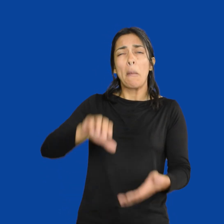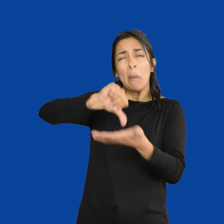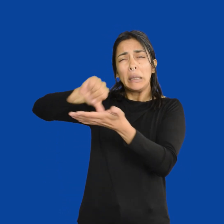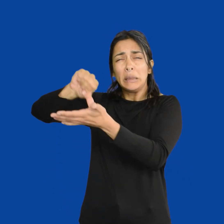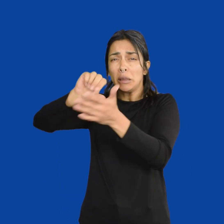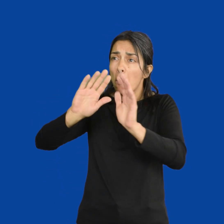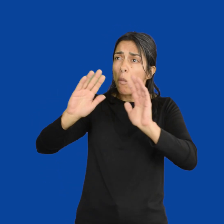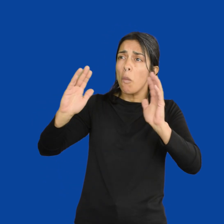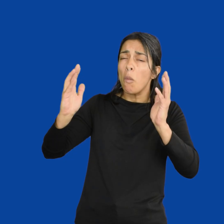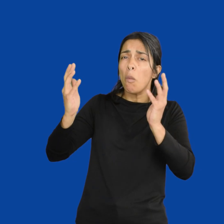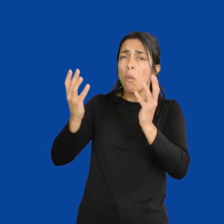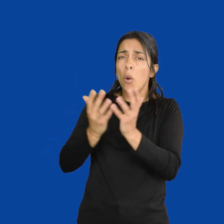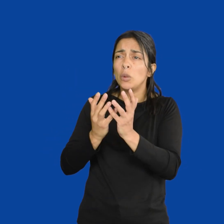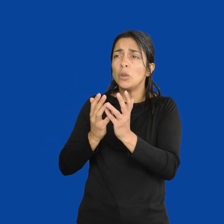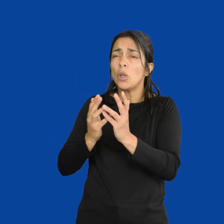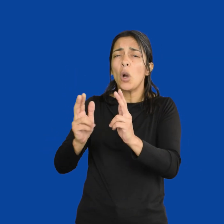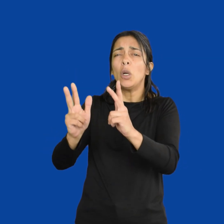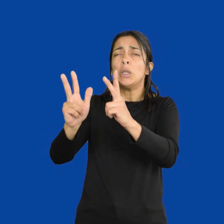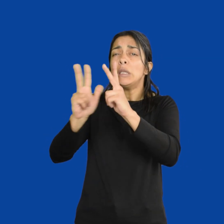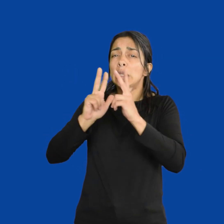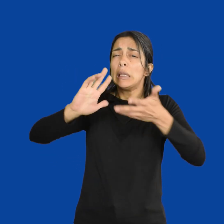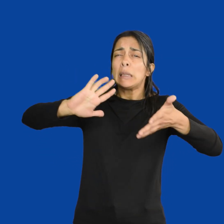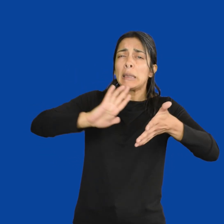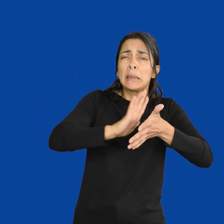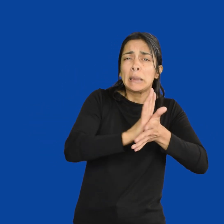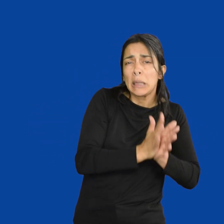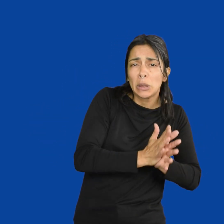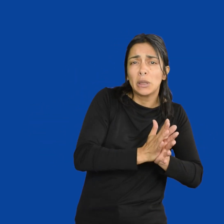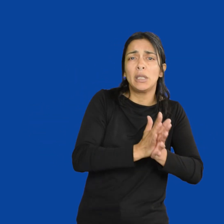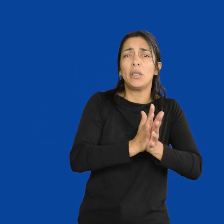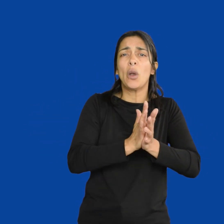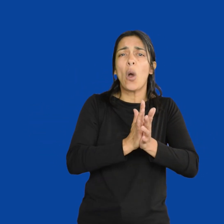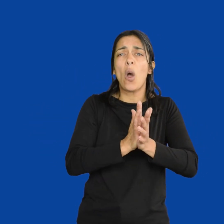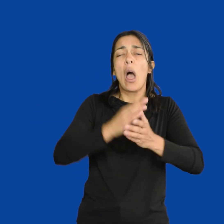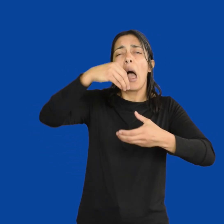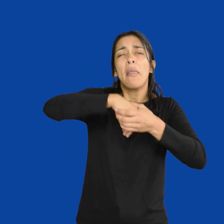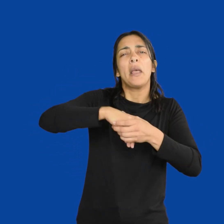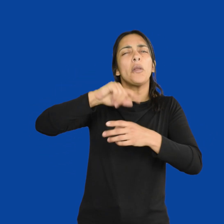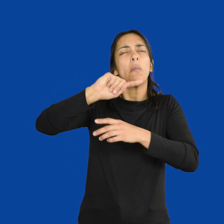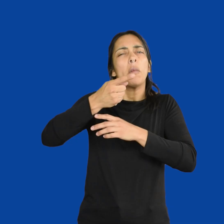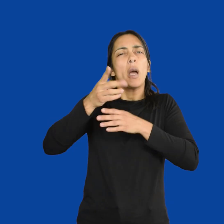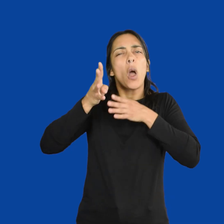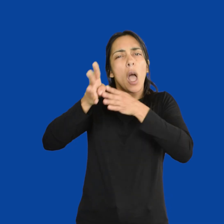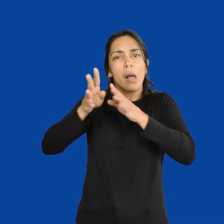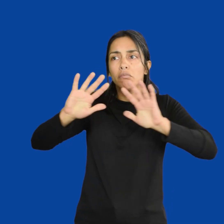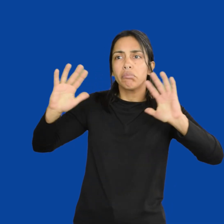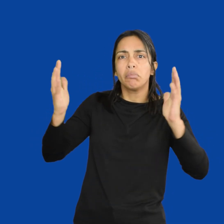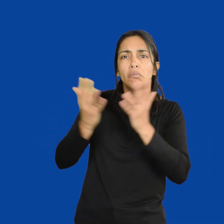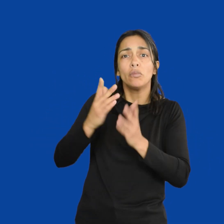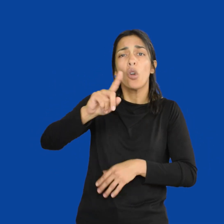Para muchos países alrededor del mundo el genocidio armenio fue un acontecimiento en el marco de la Primera Guerra Mundial,